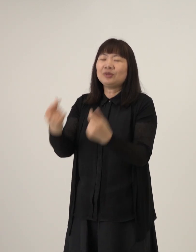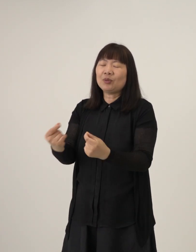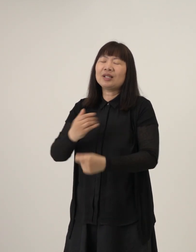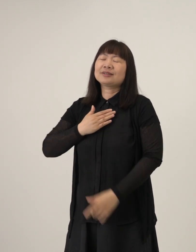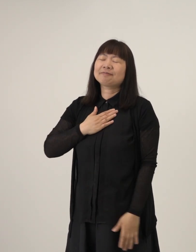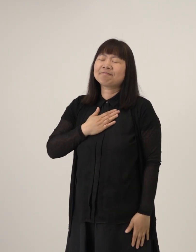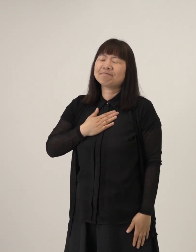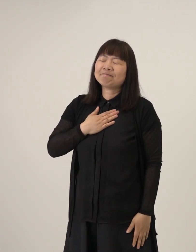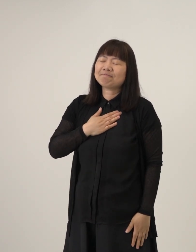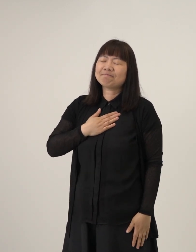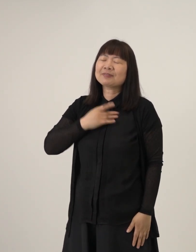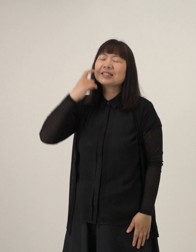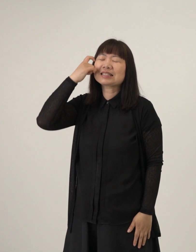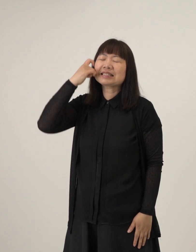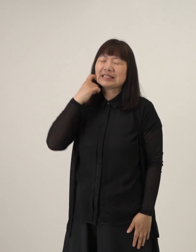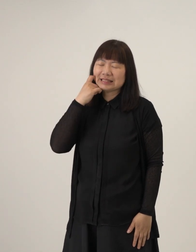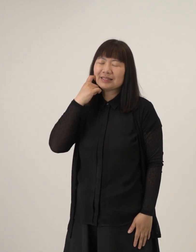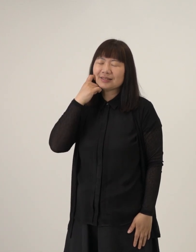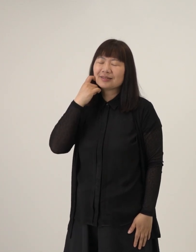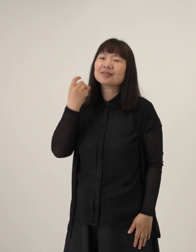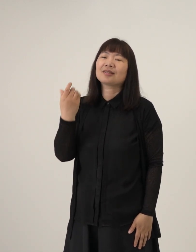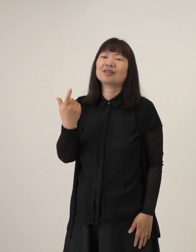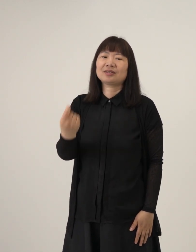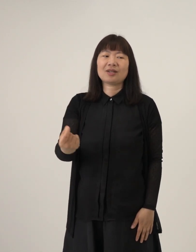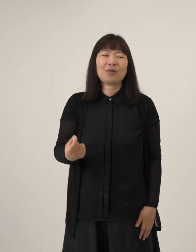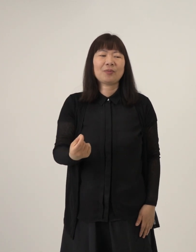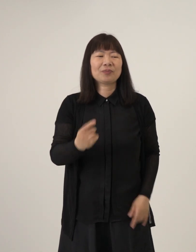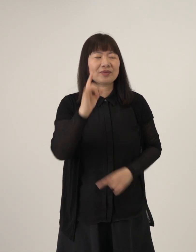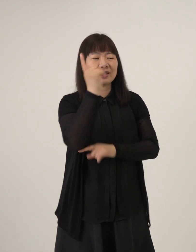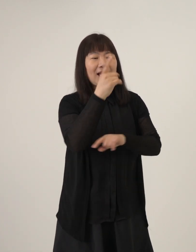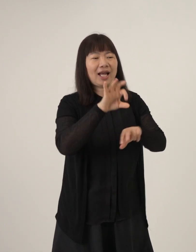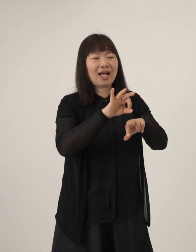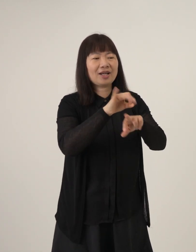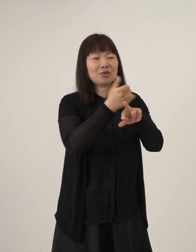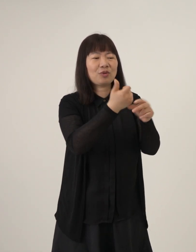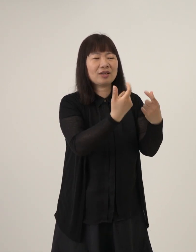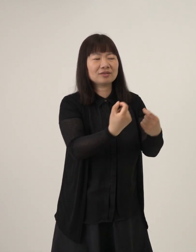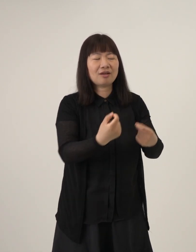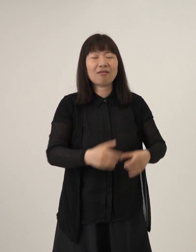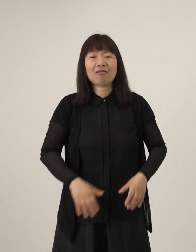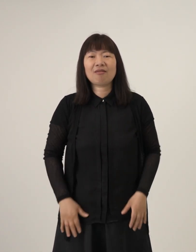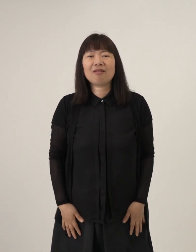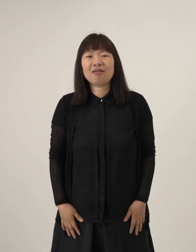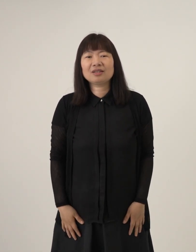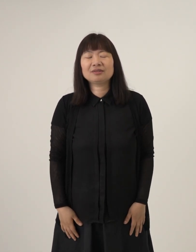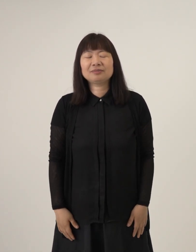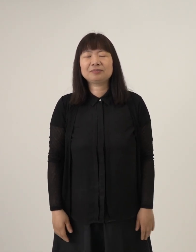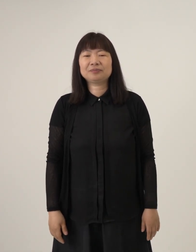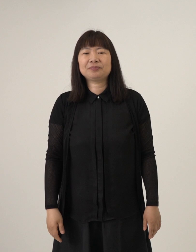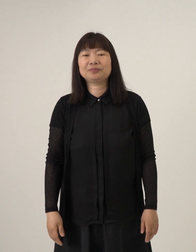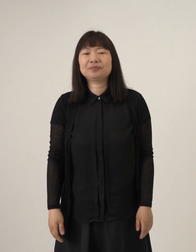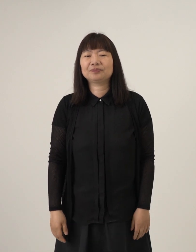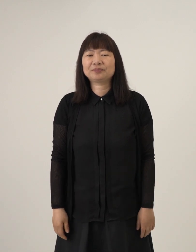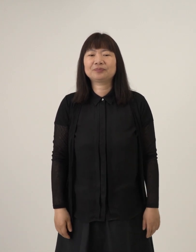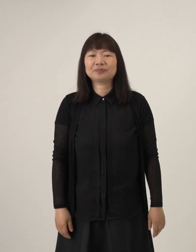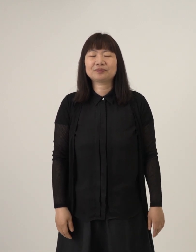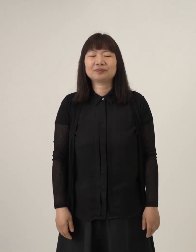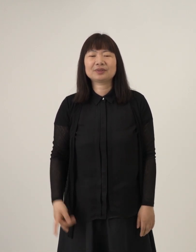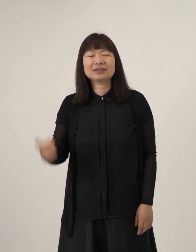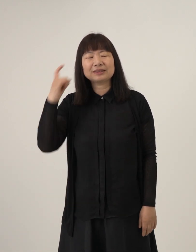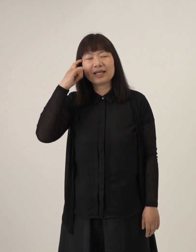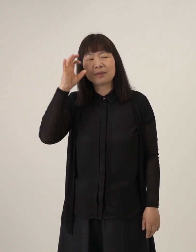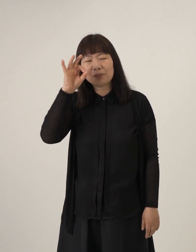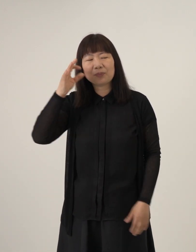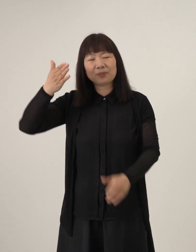심정을 느끼신 겁니다. 다윗처럼. 그러면 생각을 해봐요.